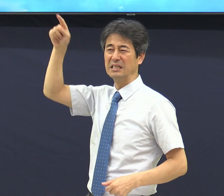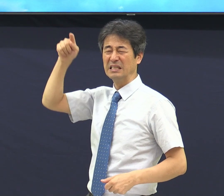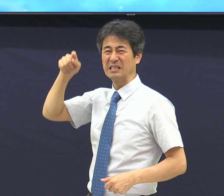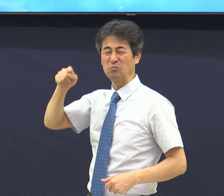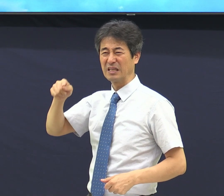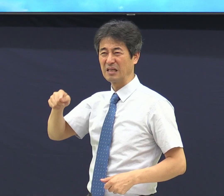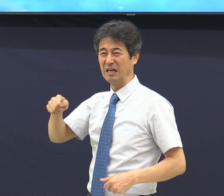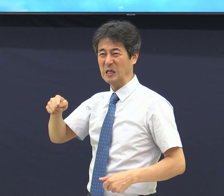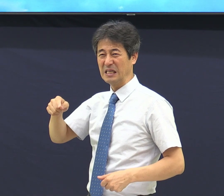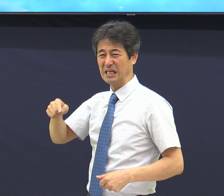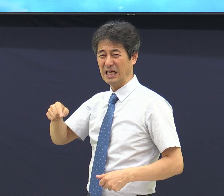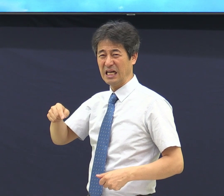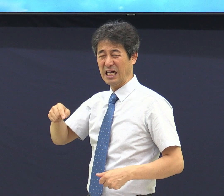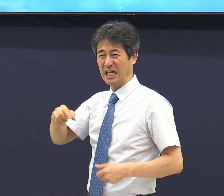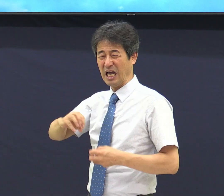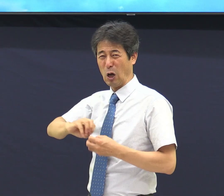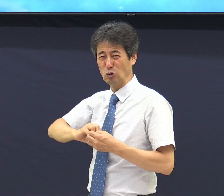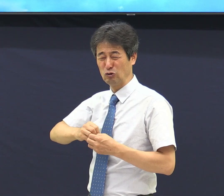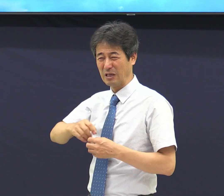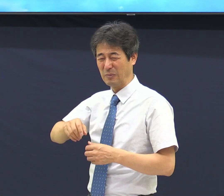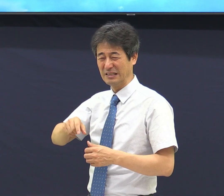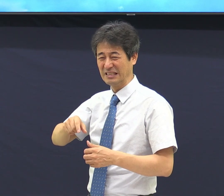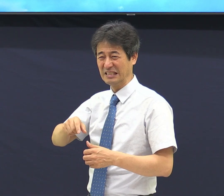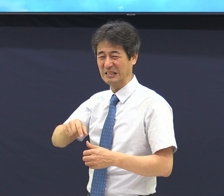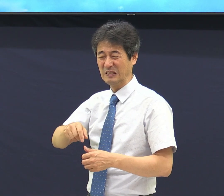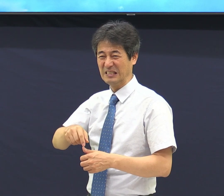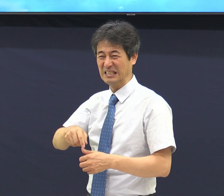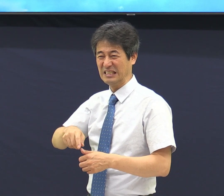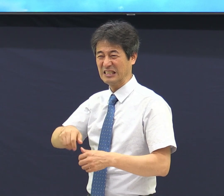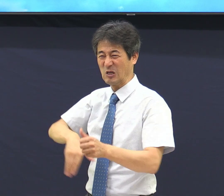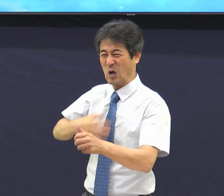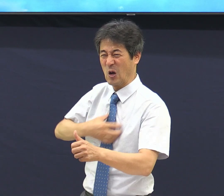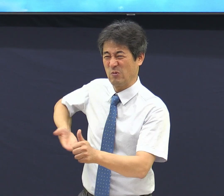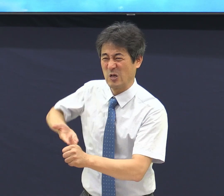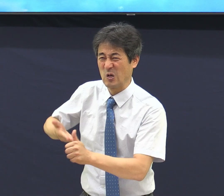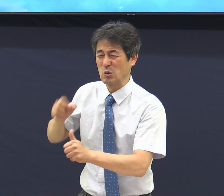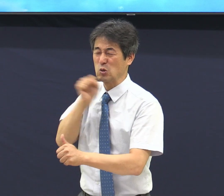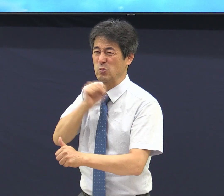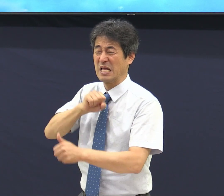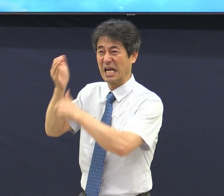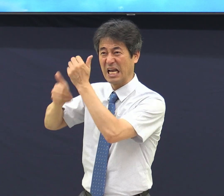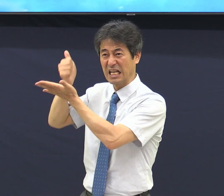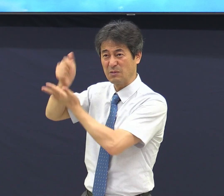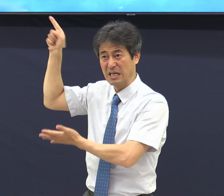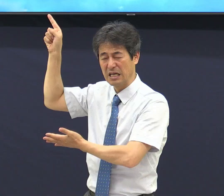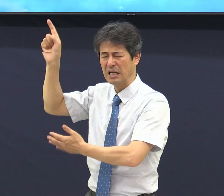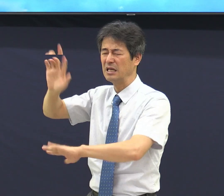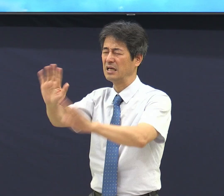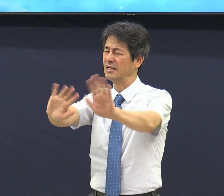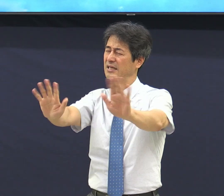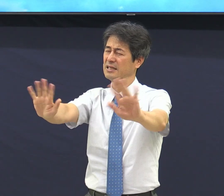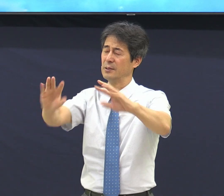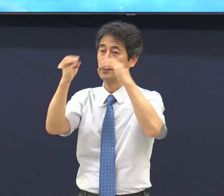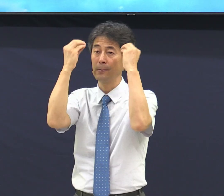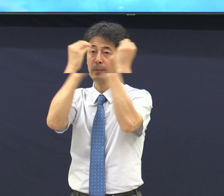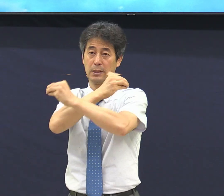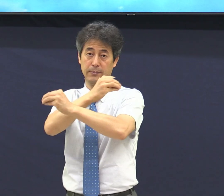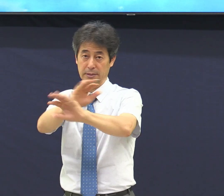라고 이해할 수 없을 수도 있습니다. 하지만 하나님께서는 그것을 통하여 이루고자 하는 목적이 있습니다. 이스라엘 백성들을 더